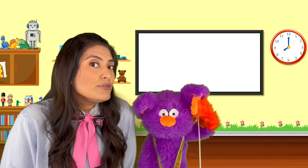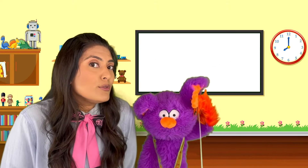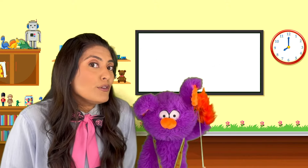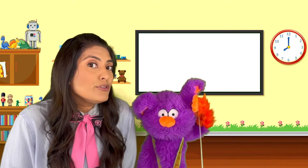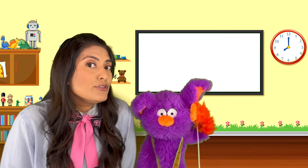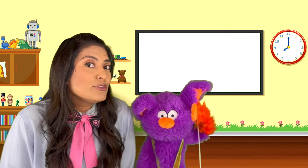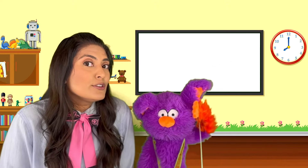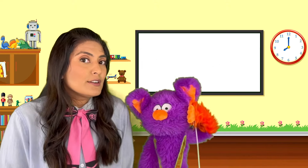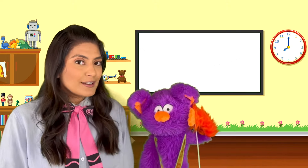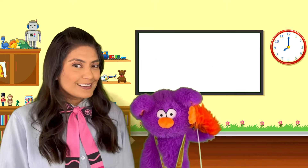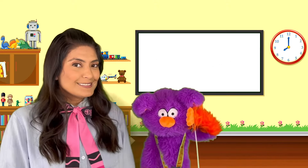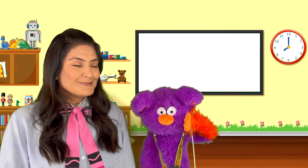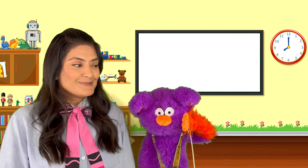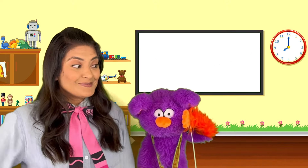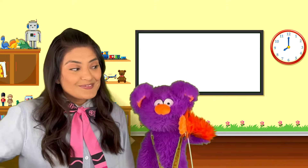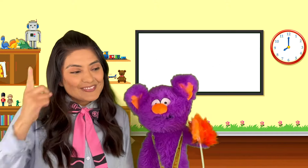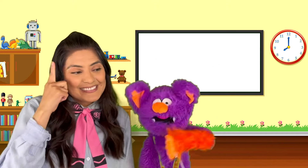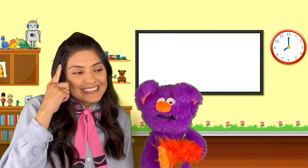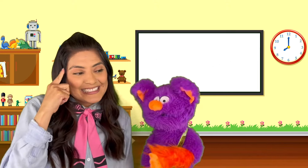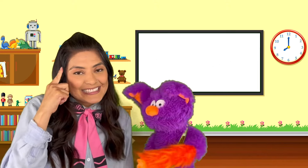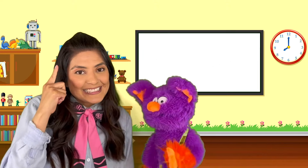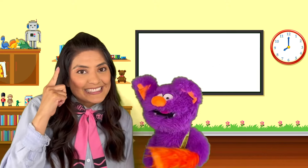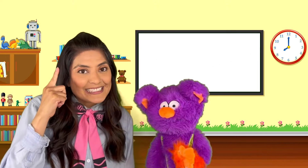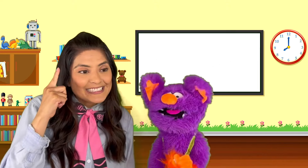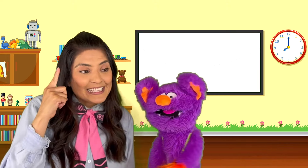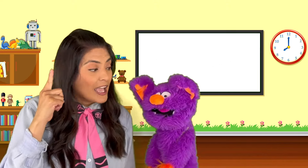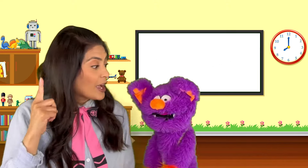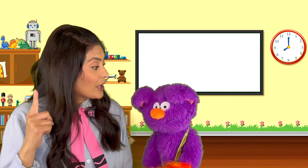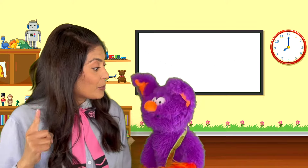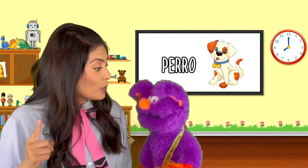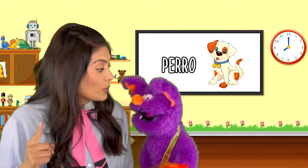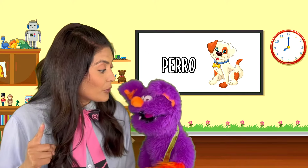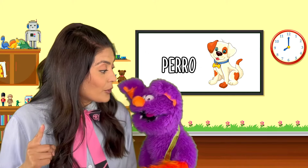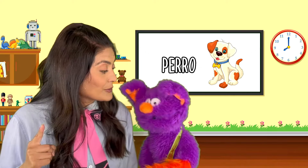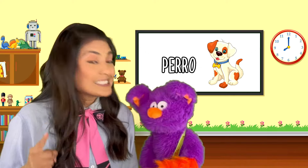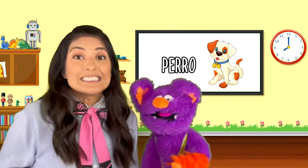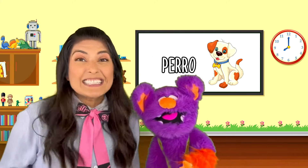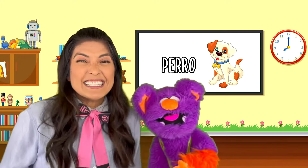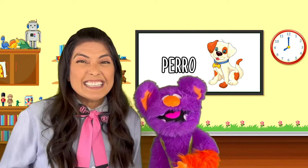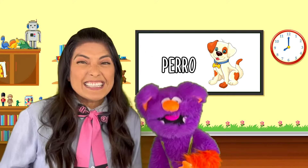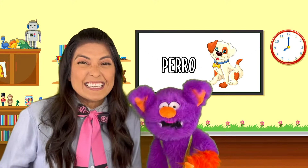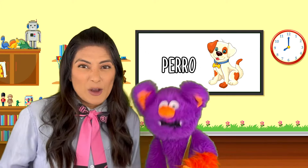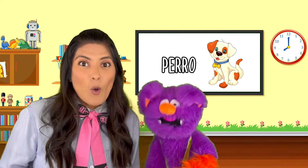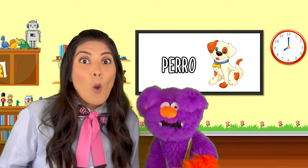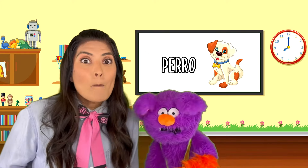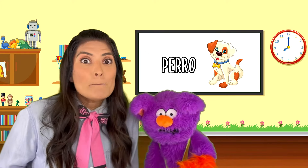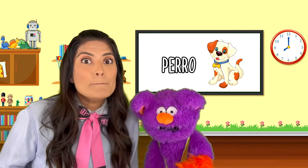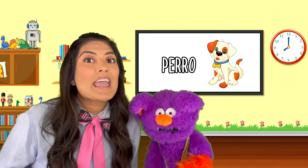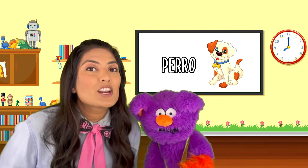woof! ¡Oh! ¡Yo sé! ¡Un perro! ¡Sí! ¡Un perro!